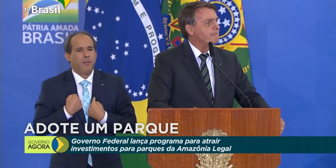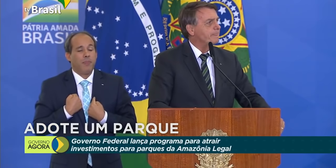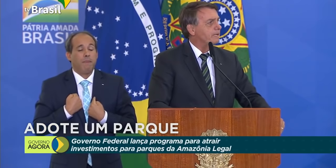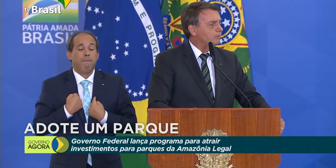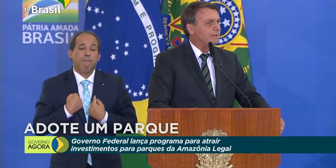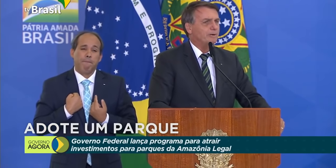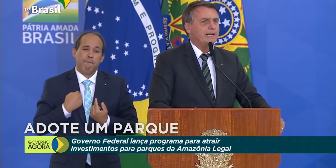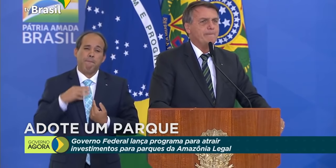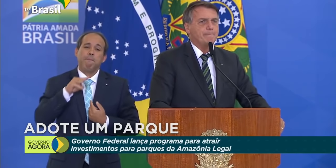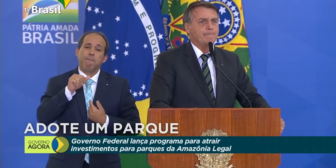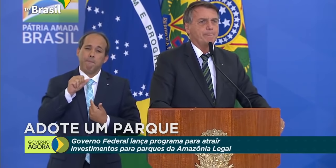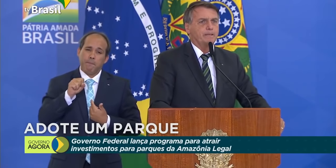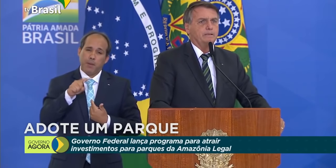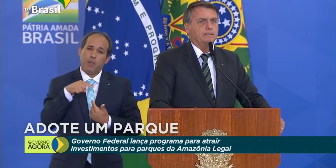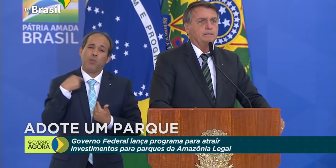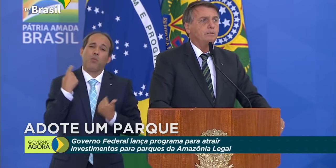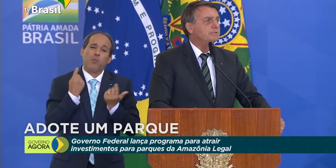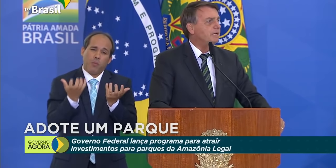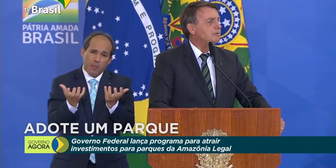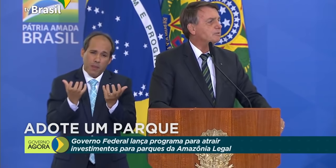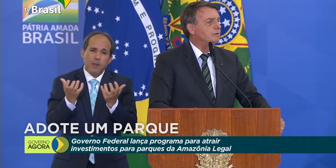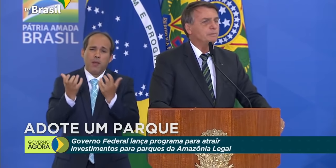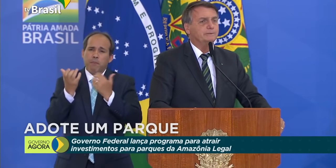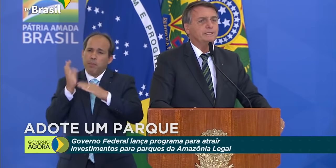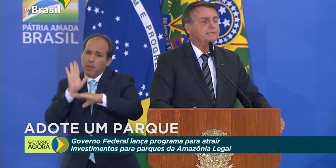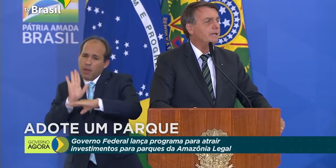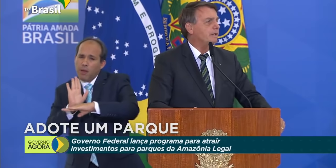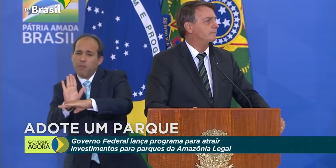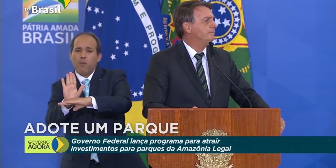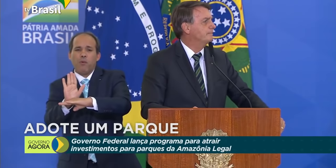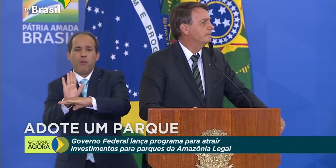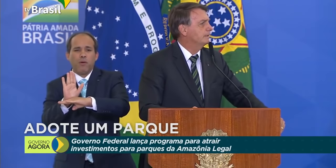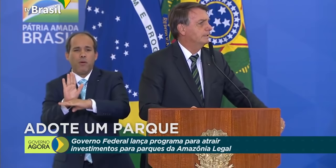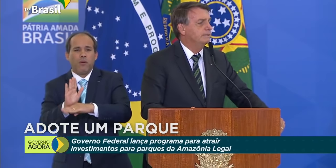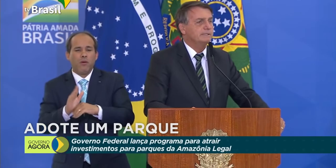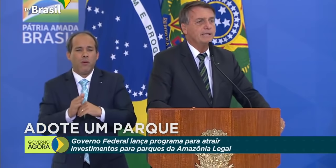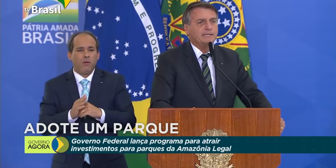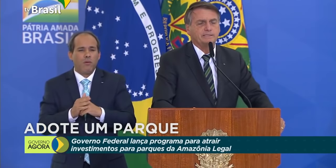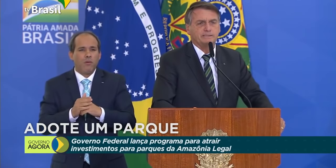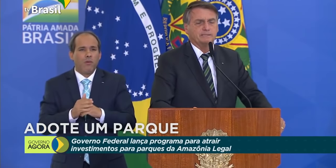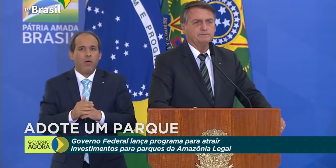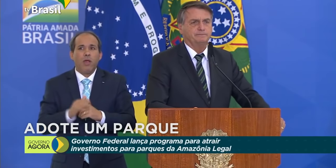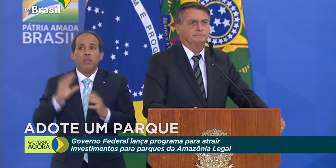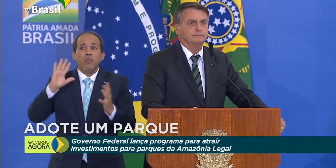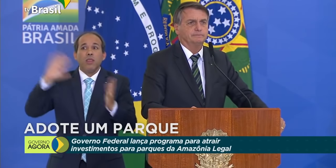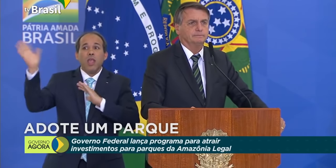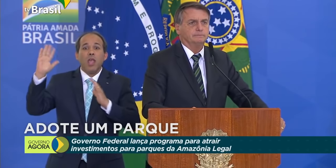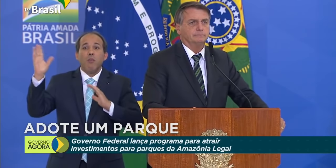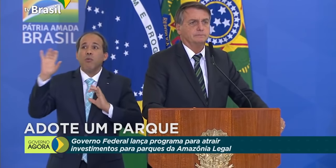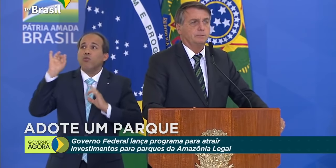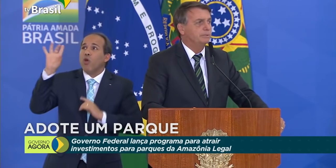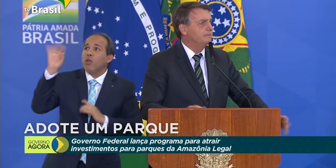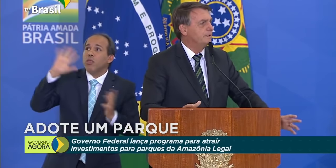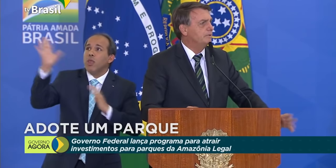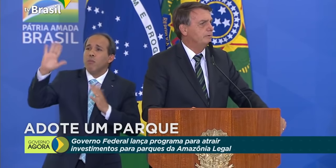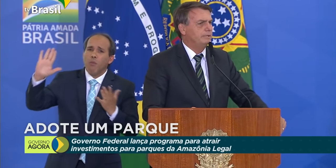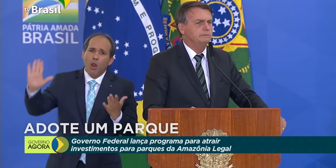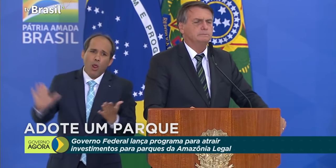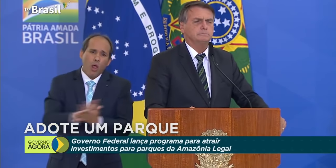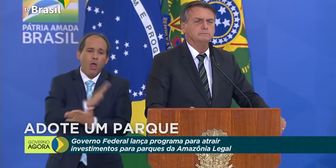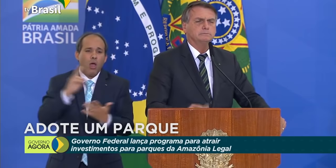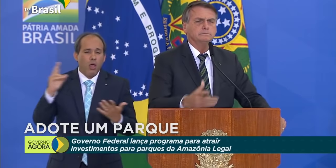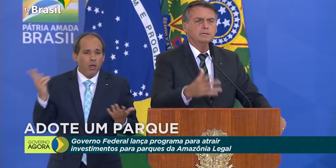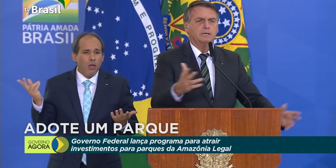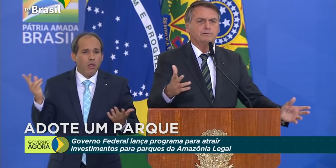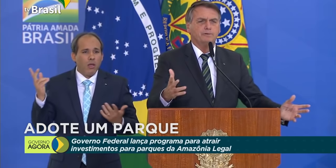queremos colaborar não temos como de ter Desastres e como